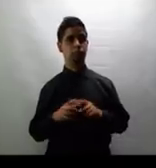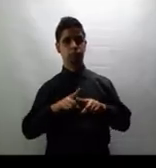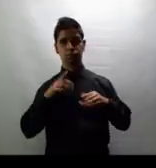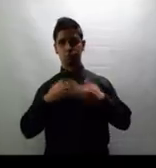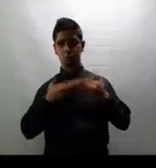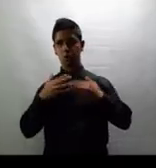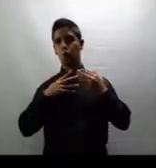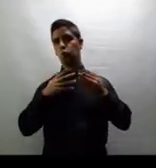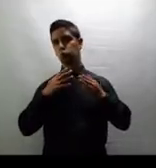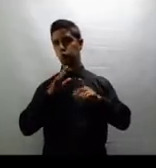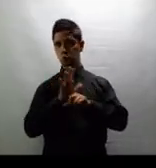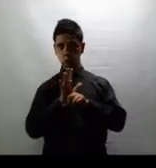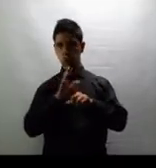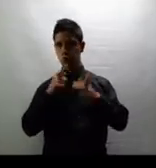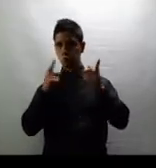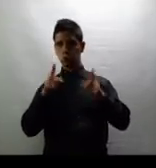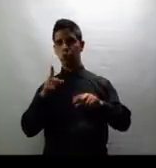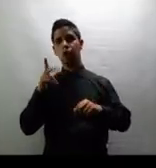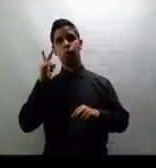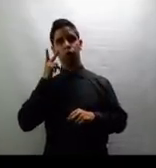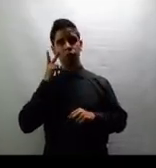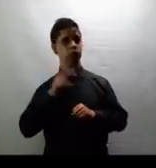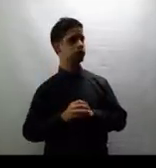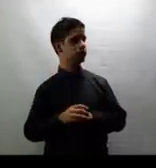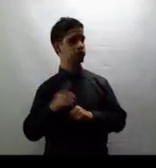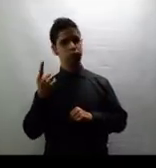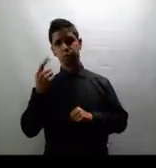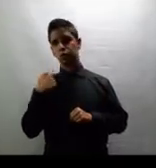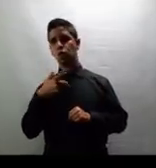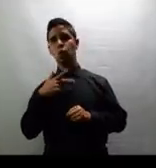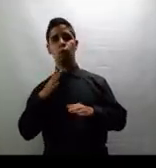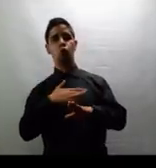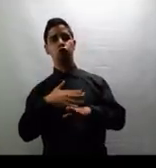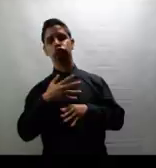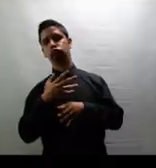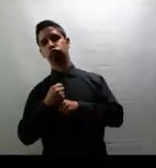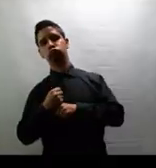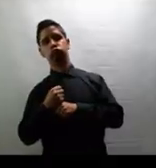de la política de canciones